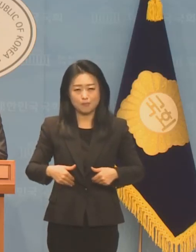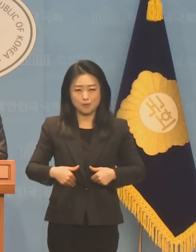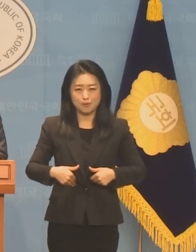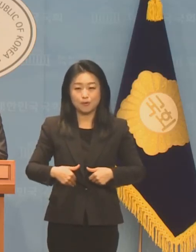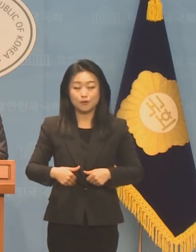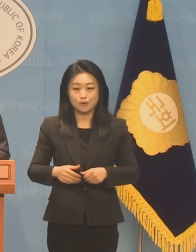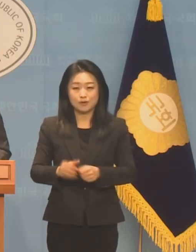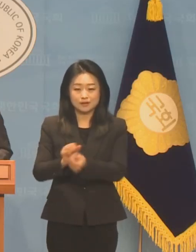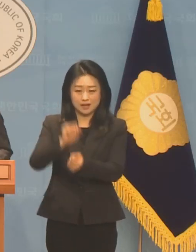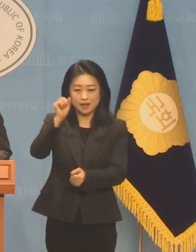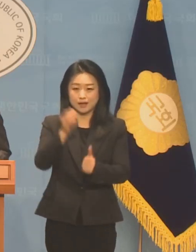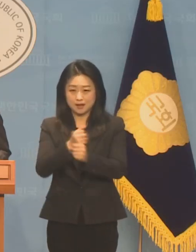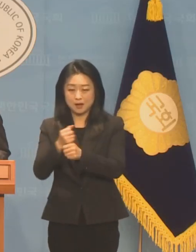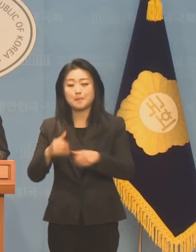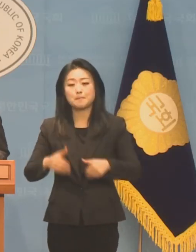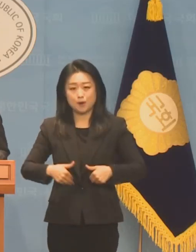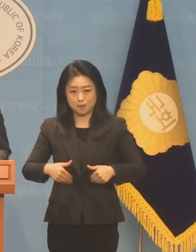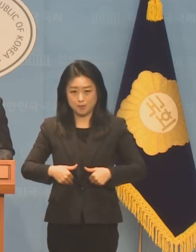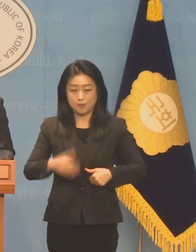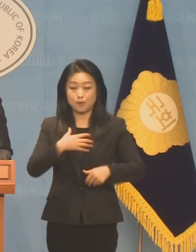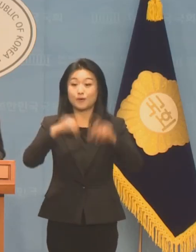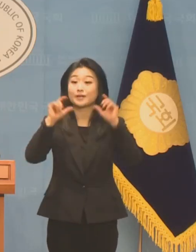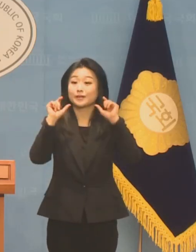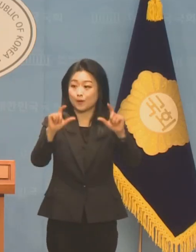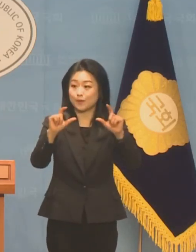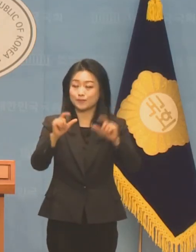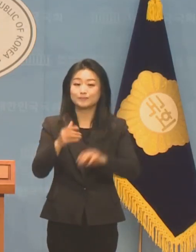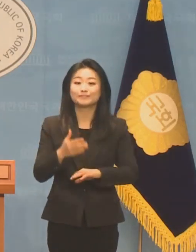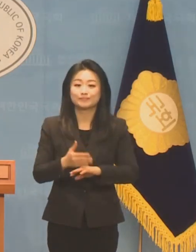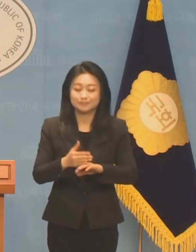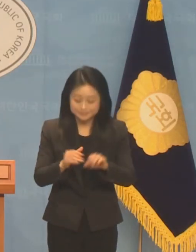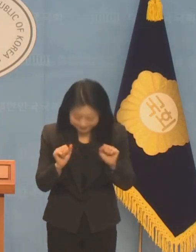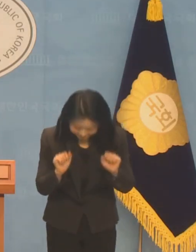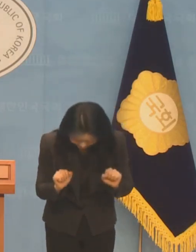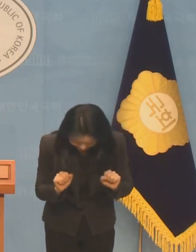분명히 경고합니다. 이상입니다.